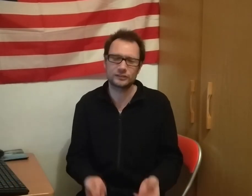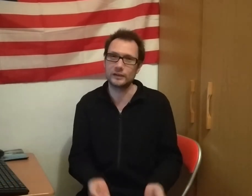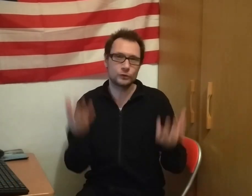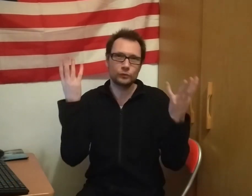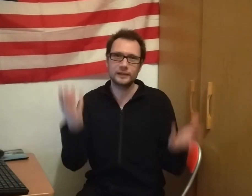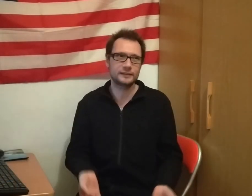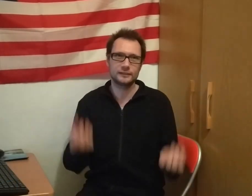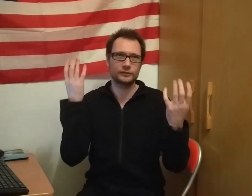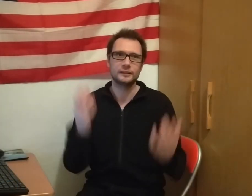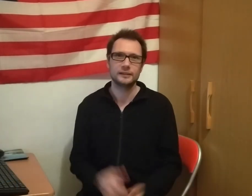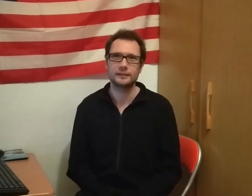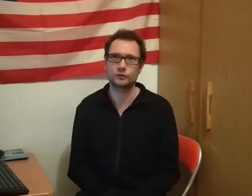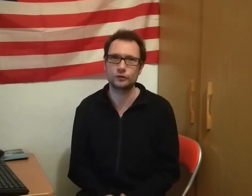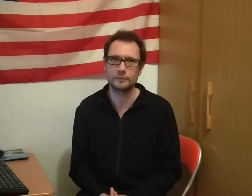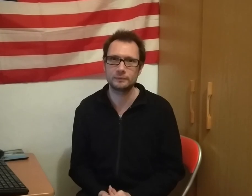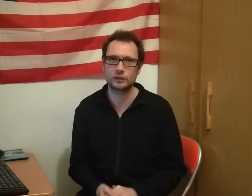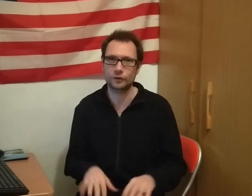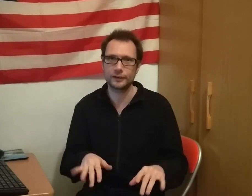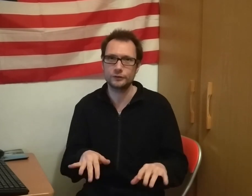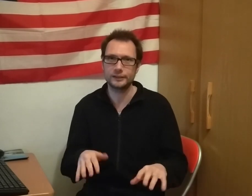sino en la nube y os doy mi correo